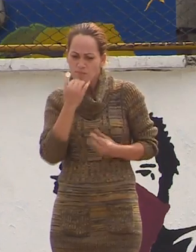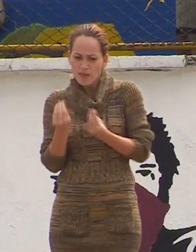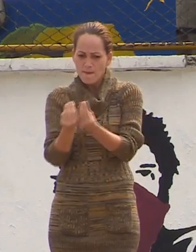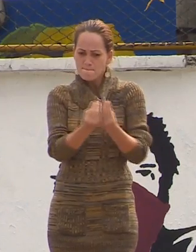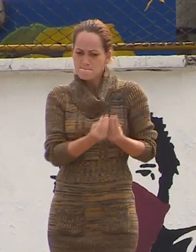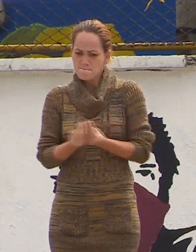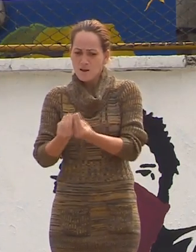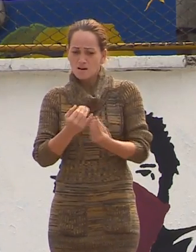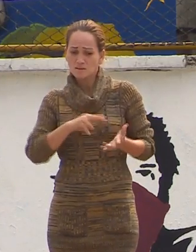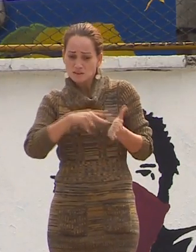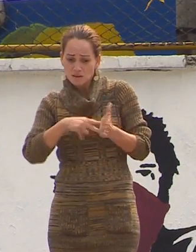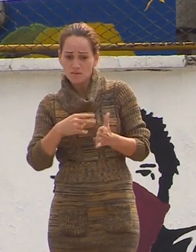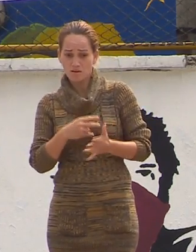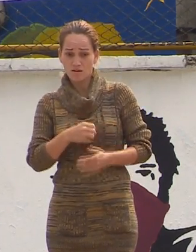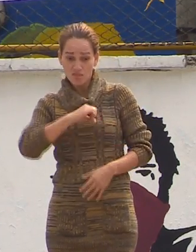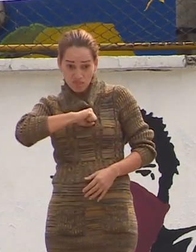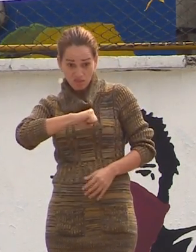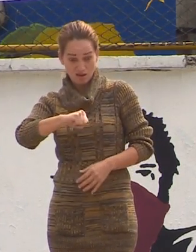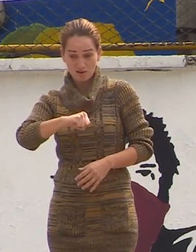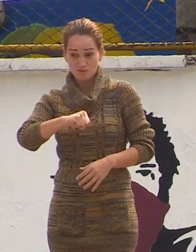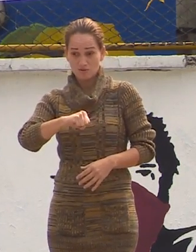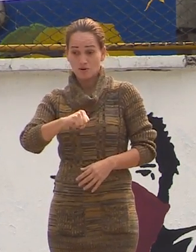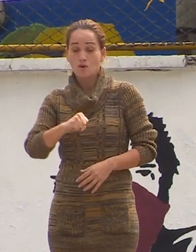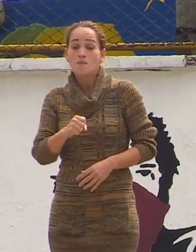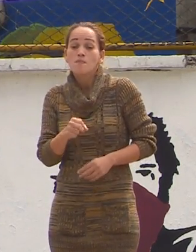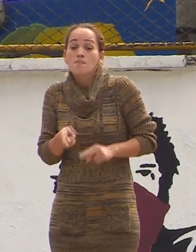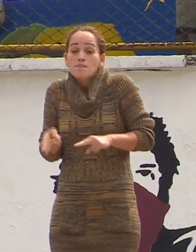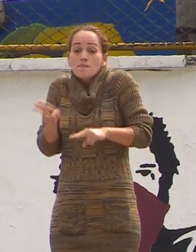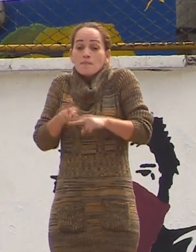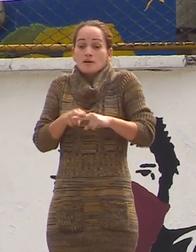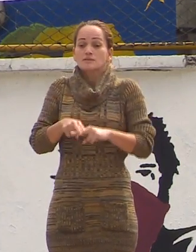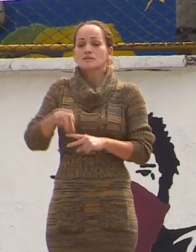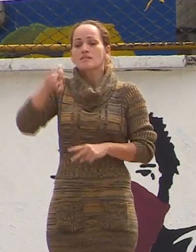un derecho, es también un deber.